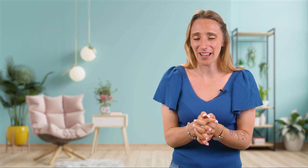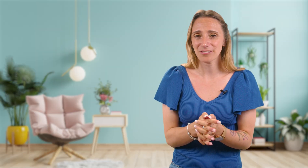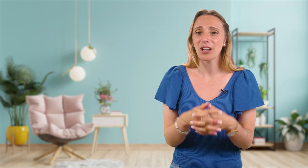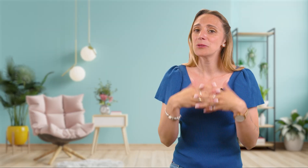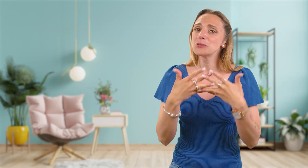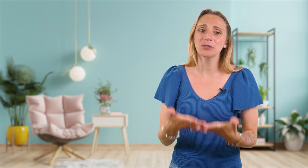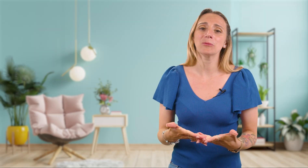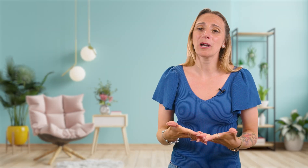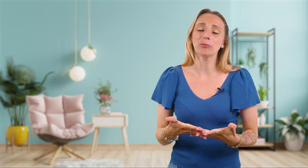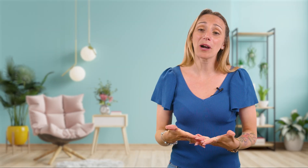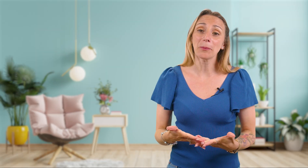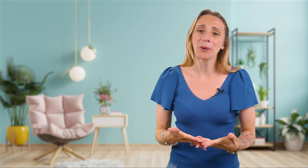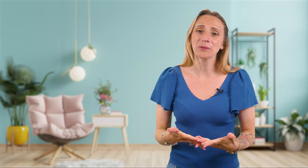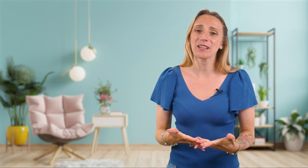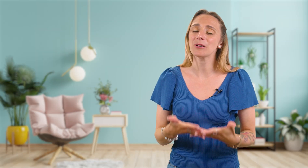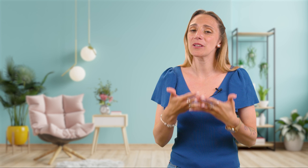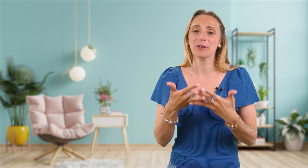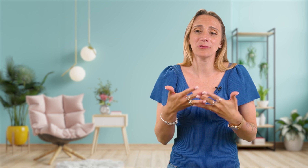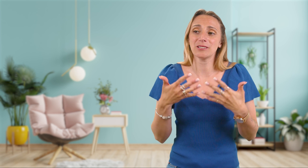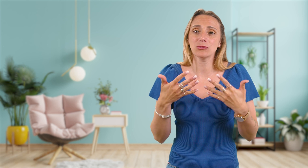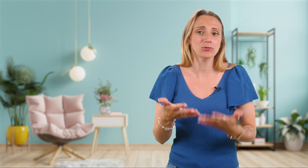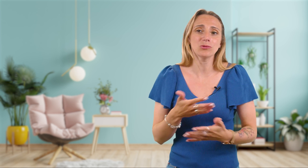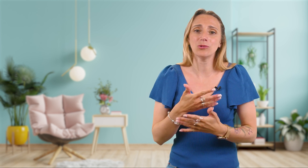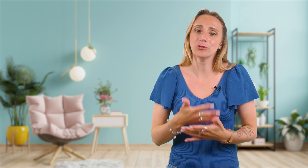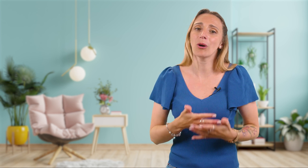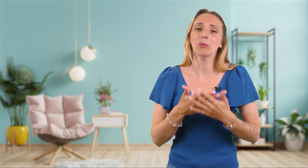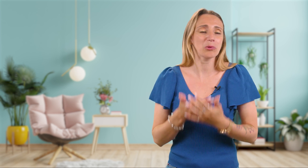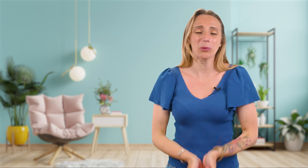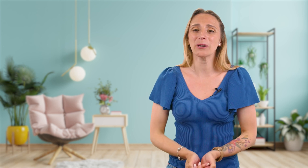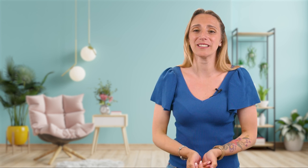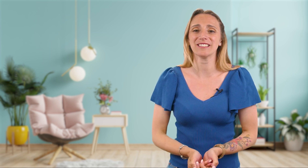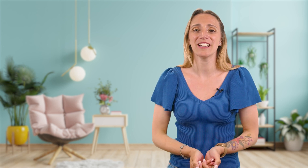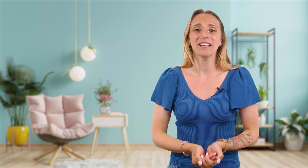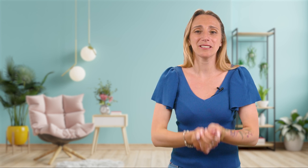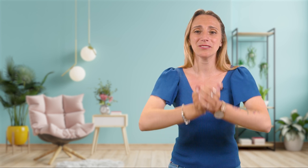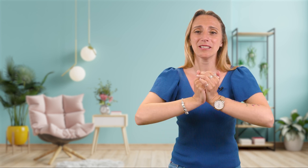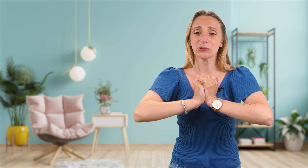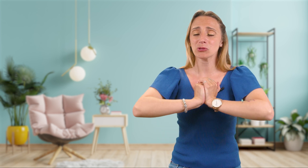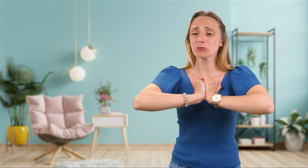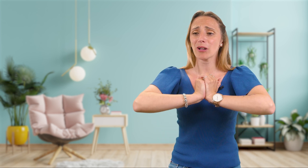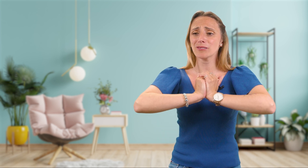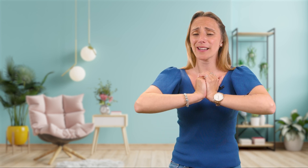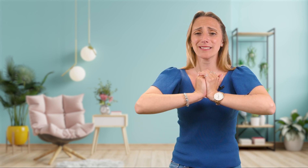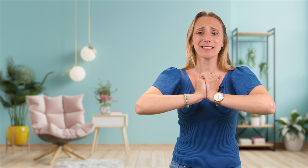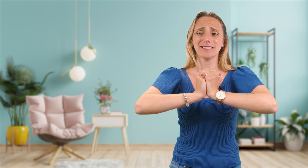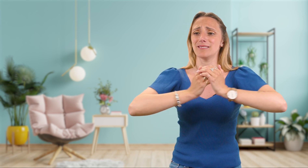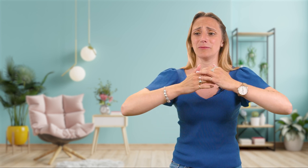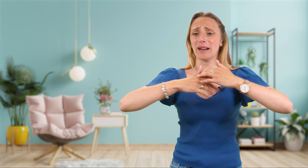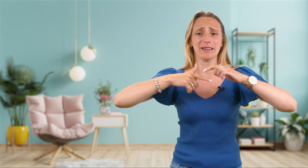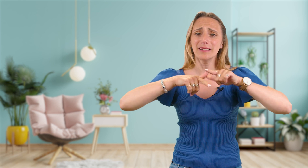grave. Nous sommes là pour apprendre et on a tout le temps pour progresser. Ces vidéos sont en accès